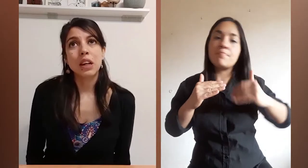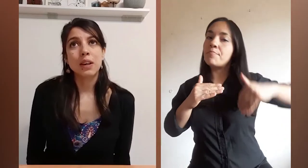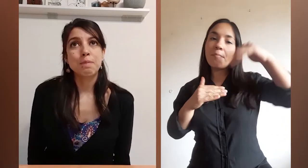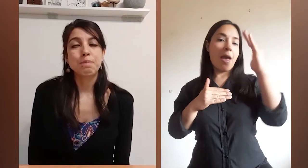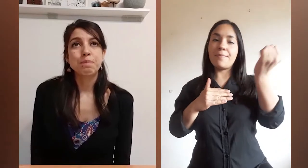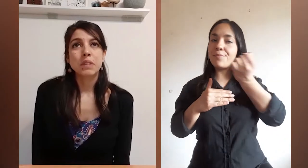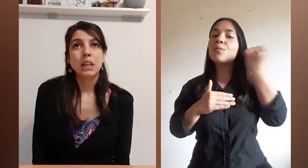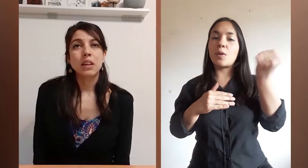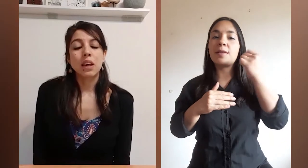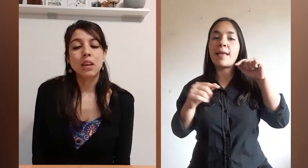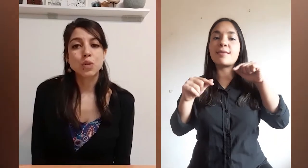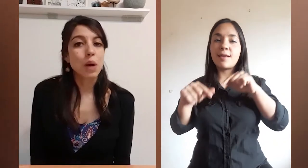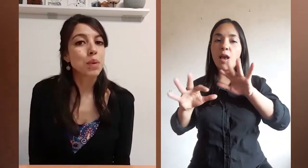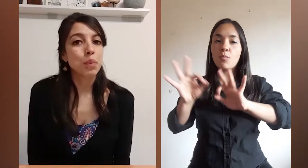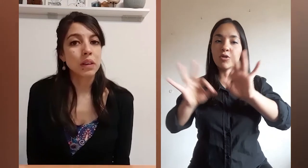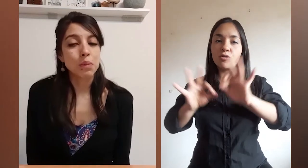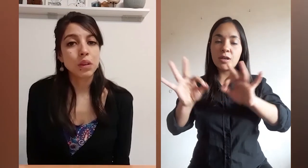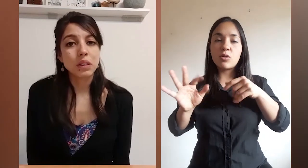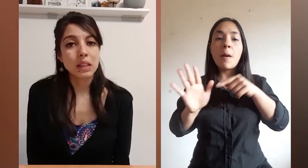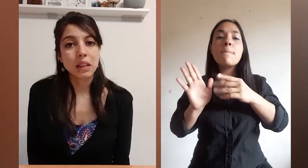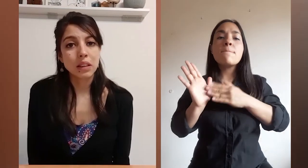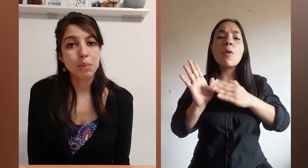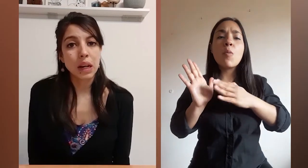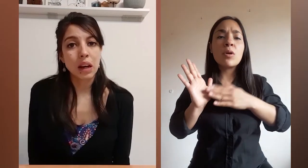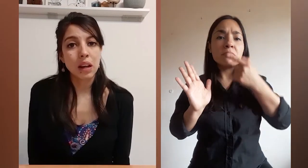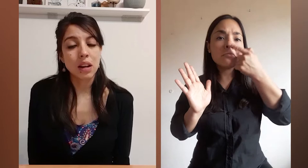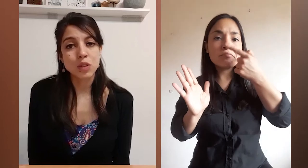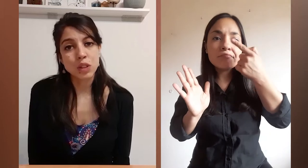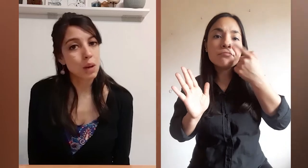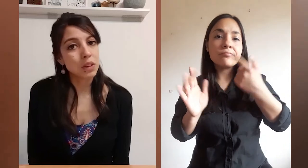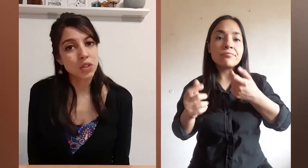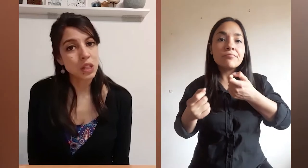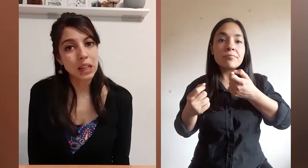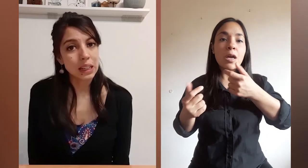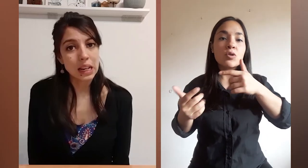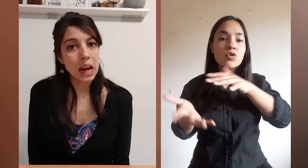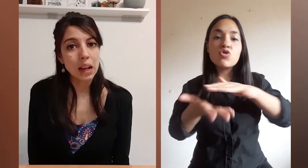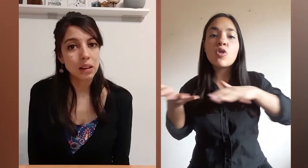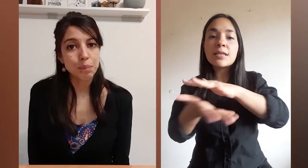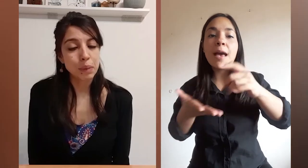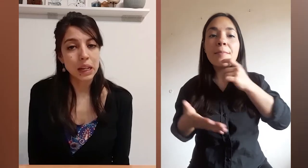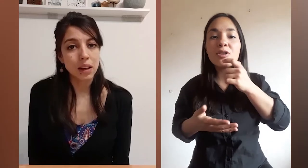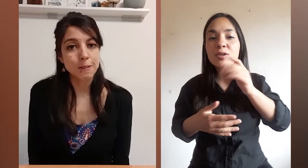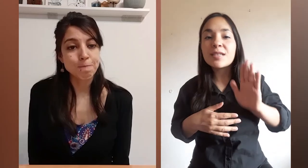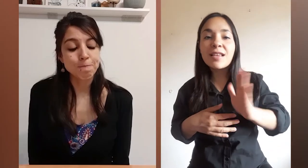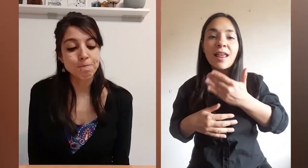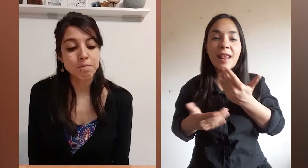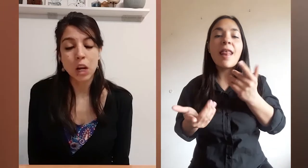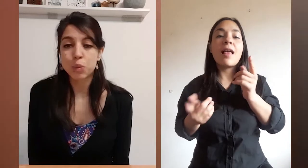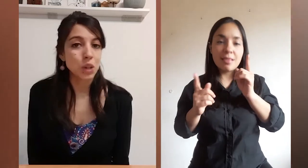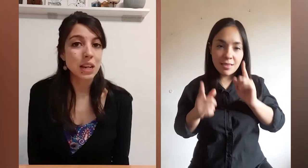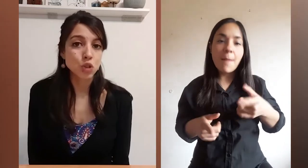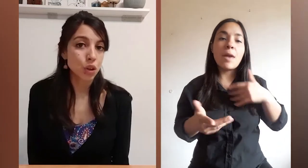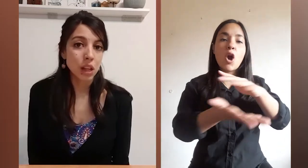Creo que es una propuesta muy interesante para la sociedad mendocina en general, para